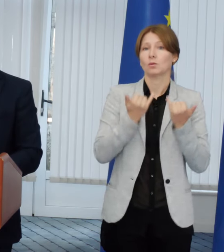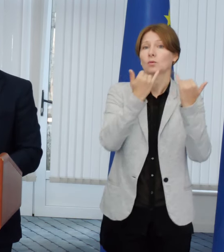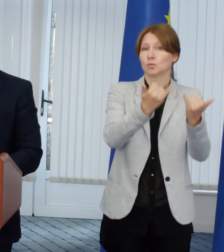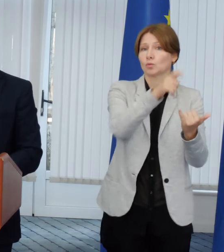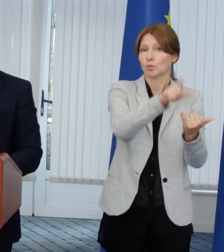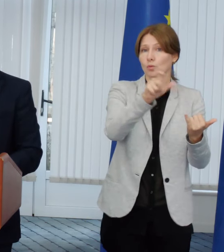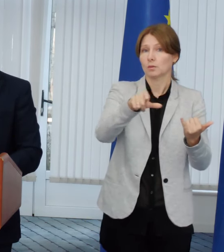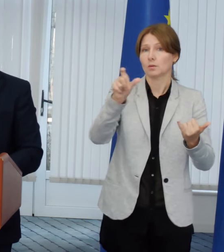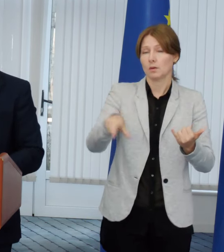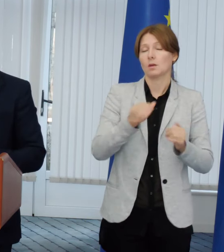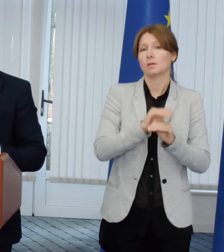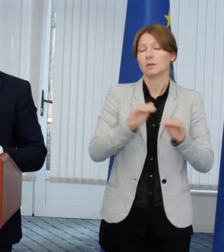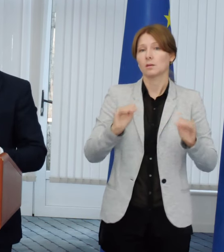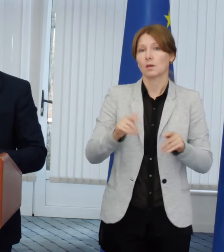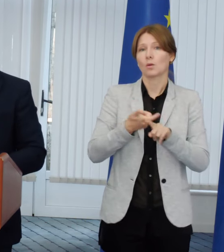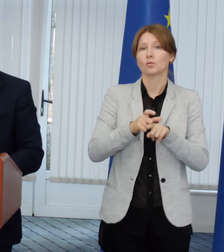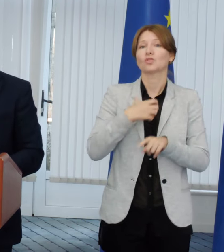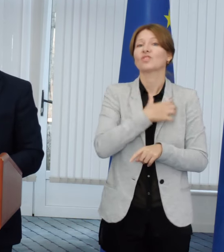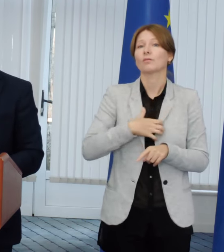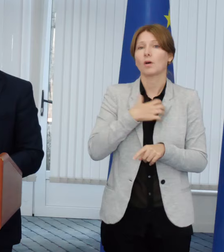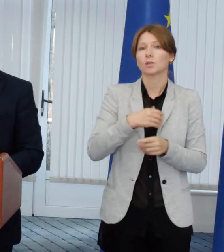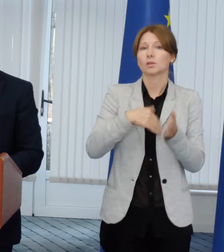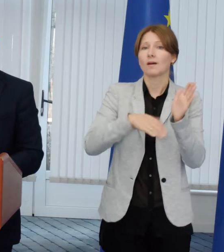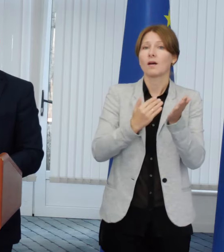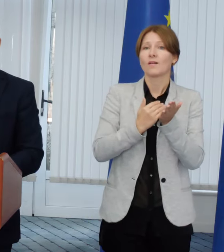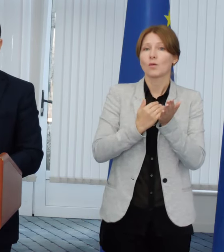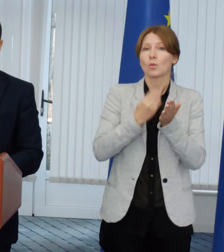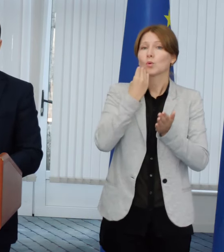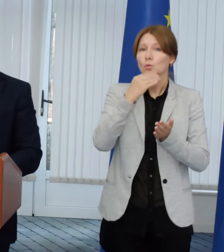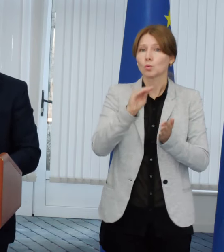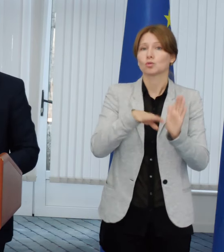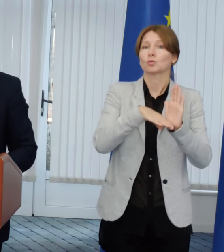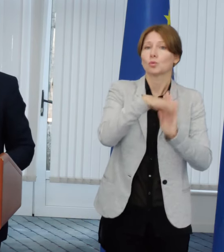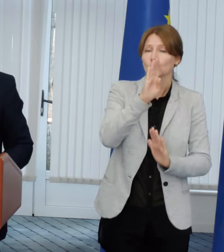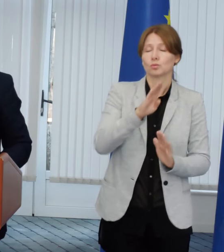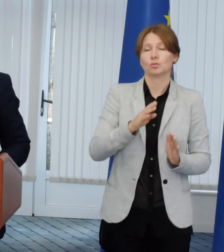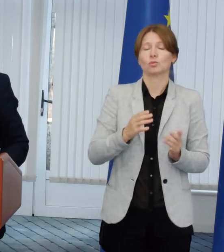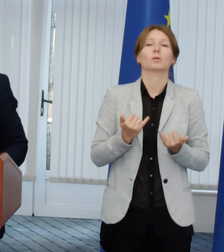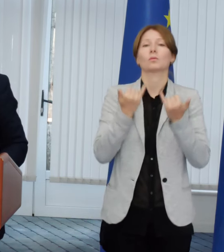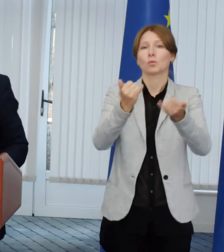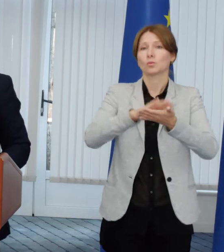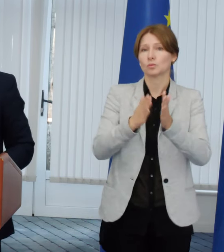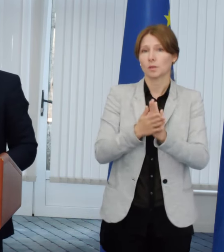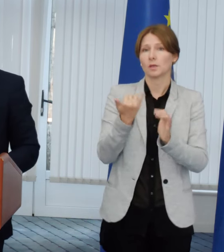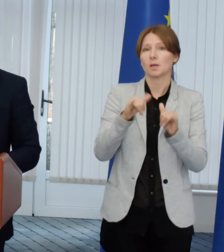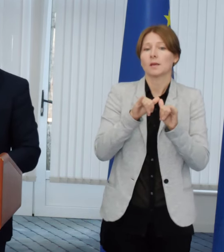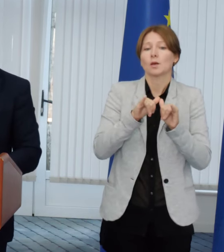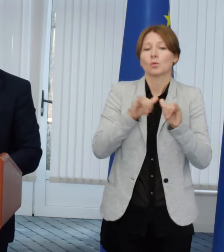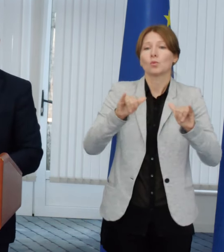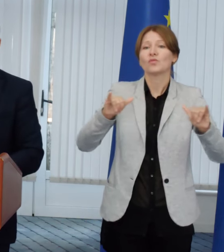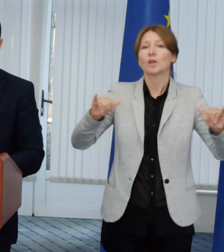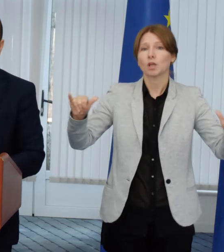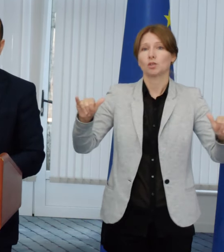servicii. Foarte important, vrem să creștem calitatea acestor servicii și să extindem capacitatea pentru a